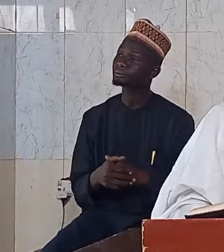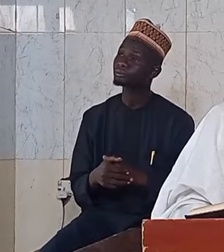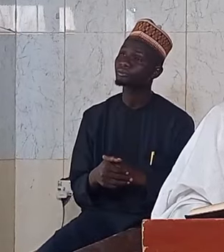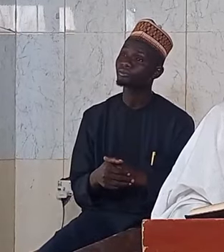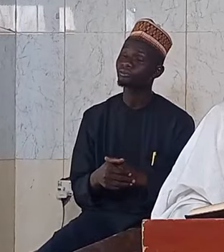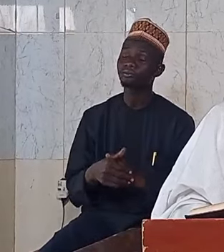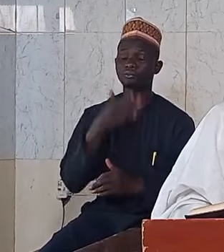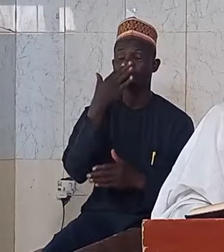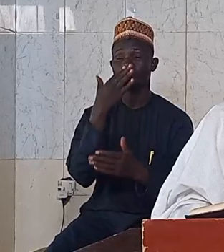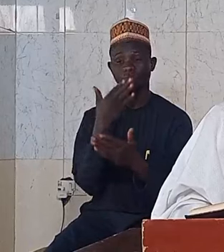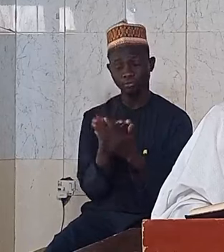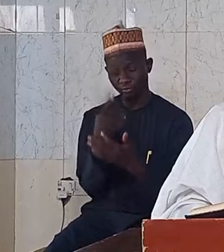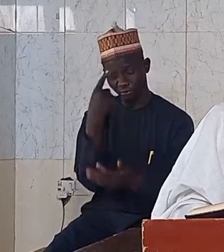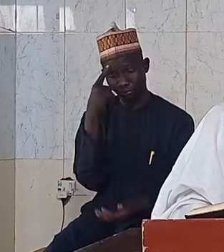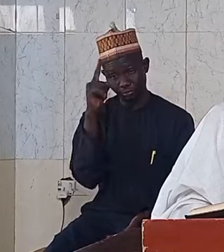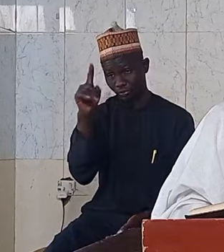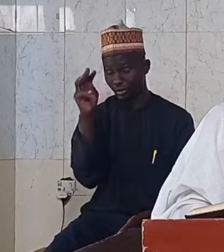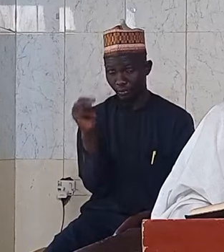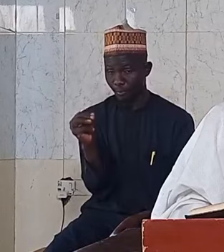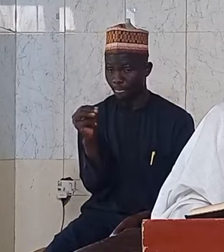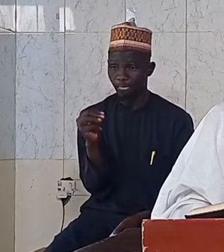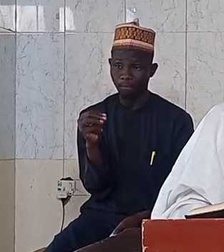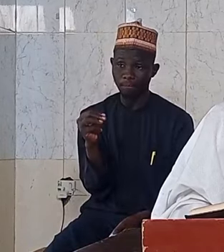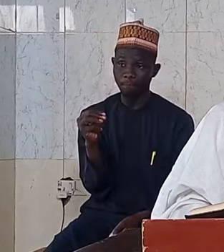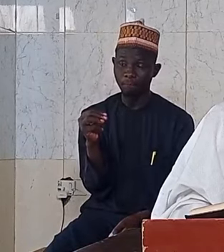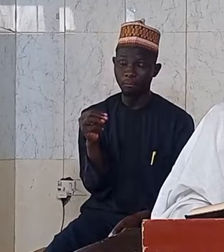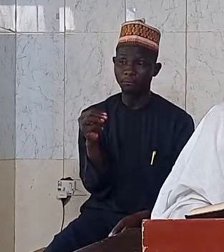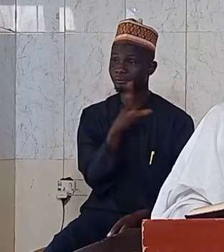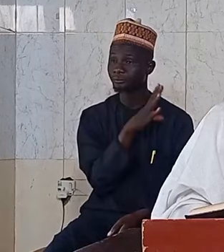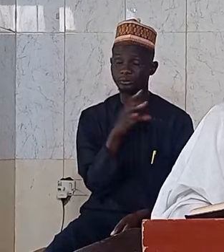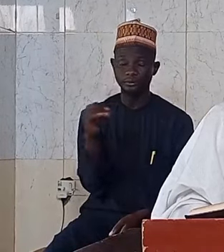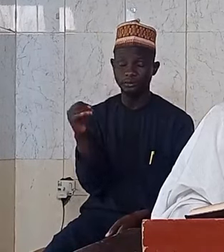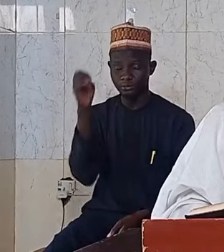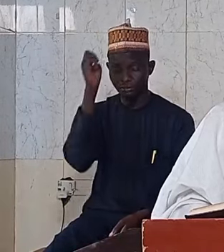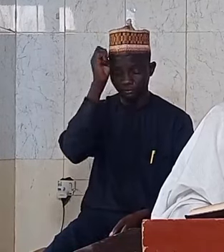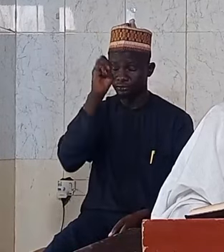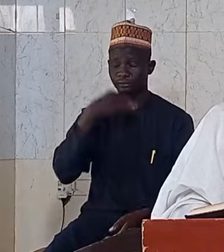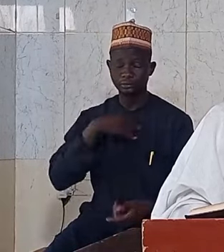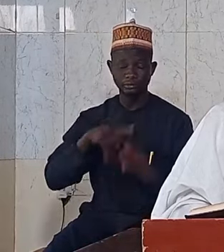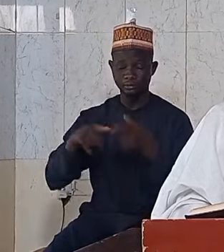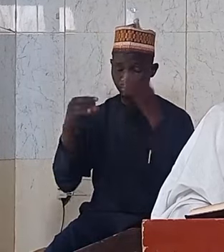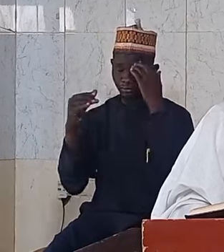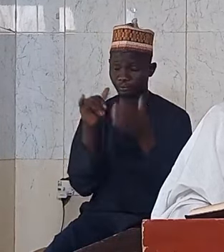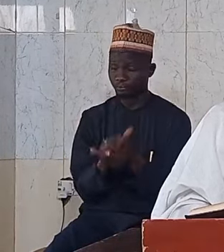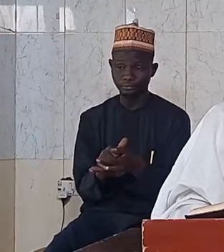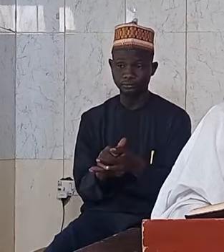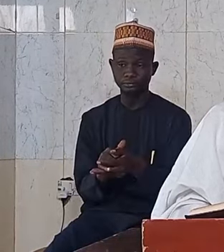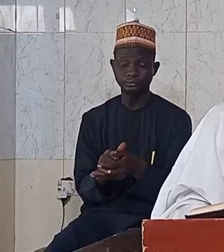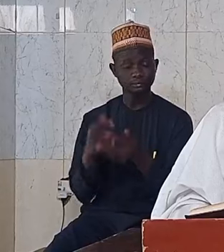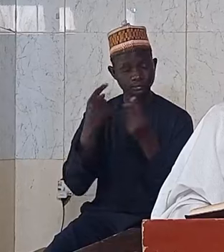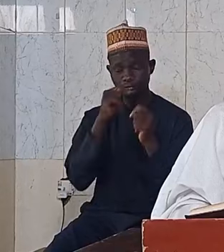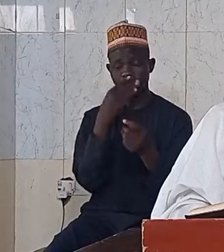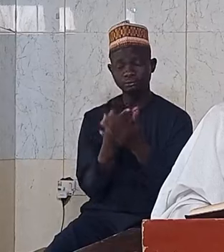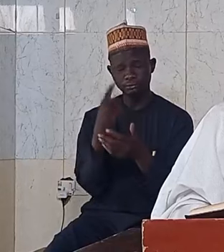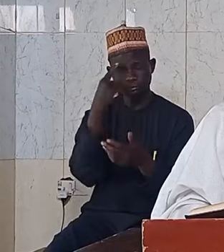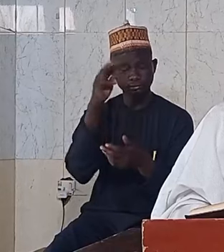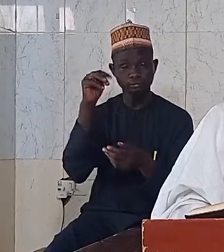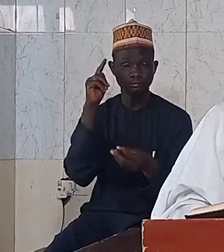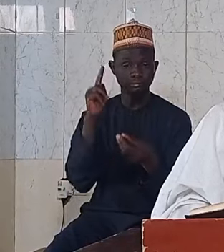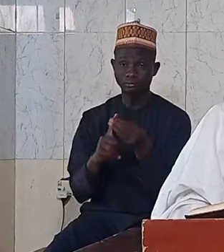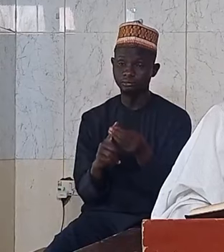له تو يا كما تغري شي ويحسن منه يا كوتتا daga gare